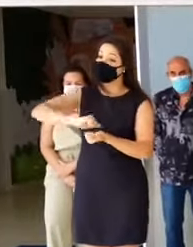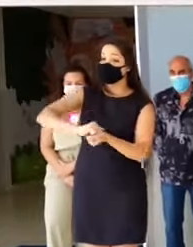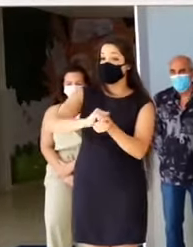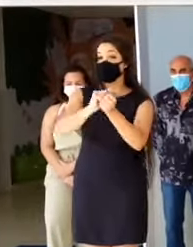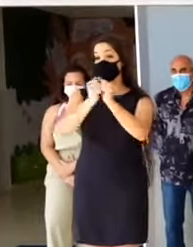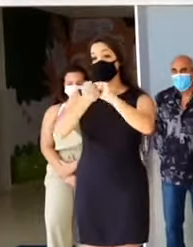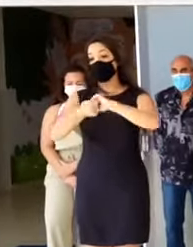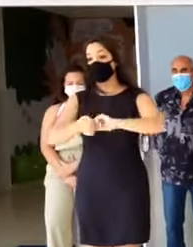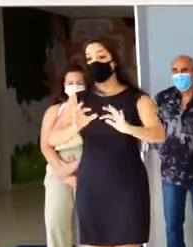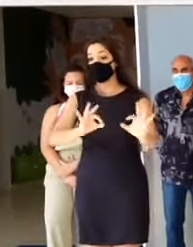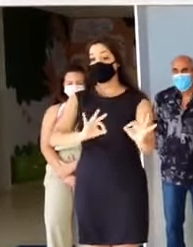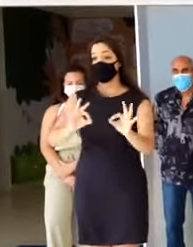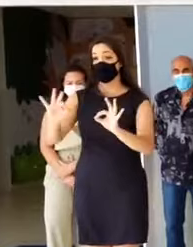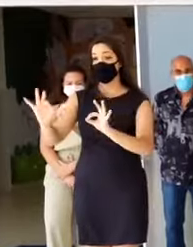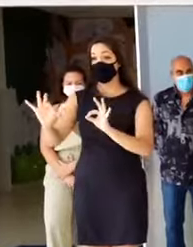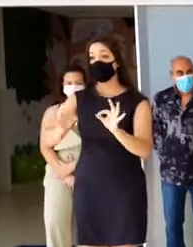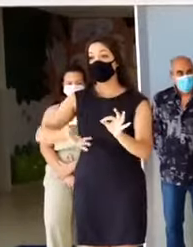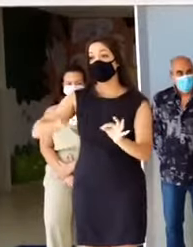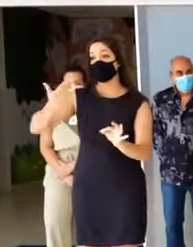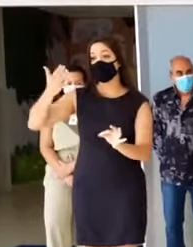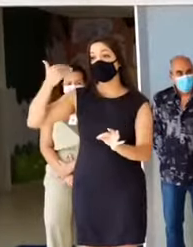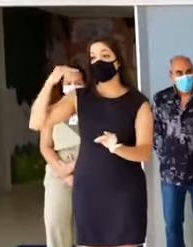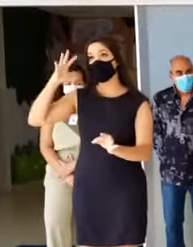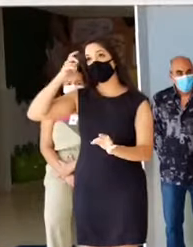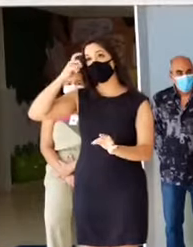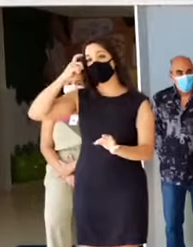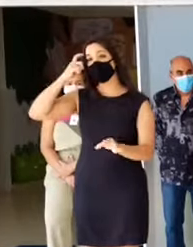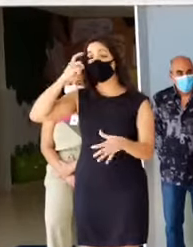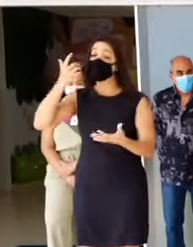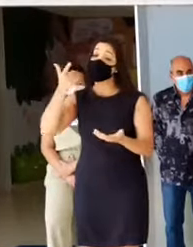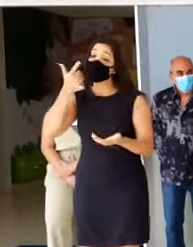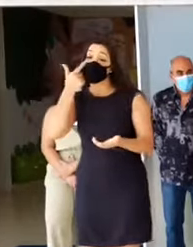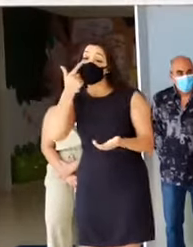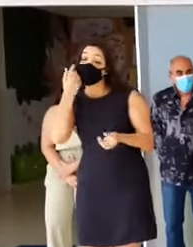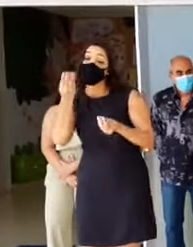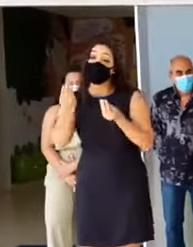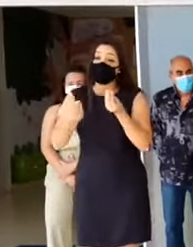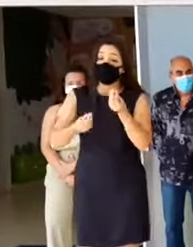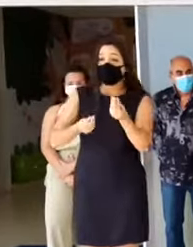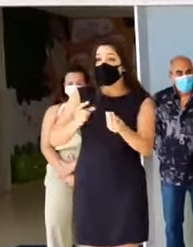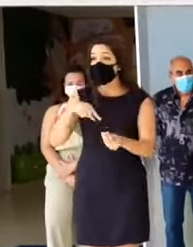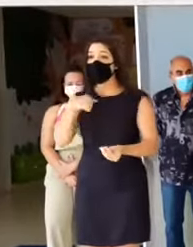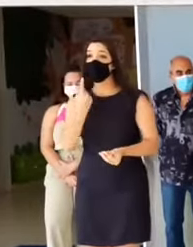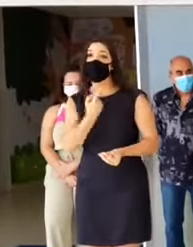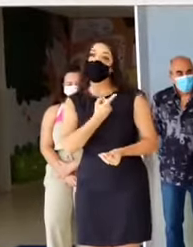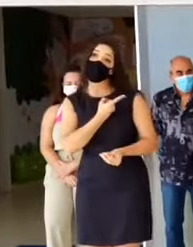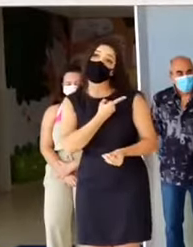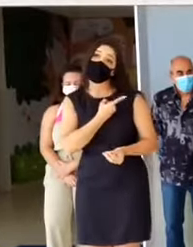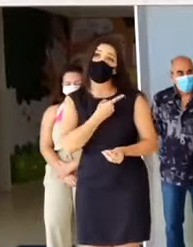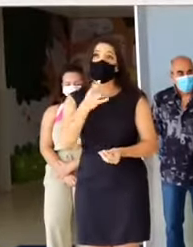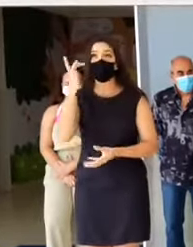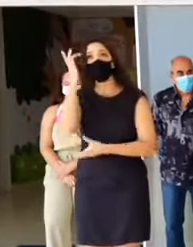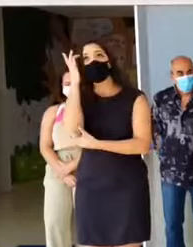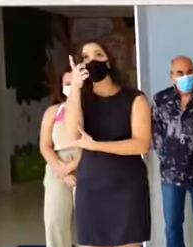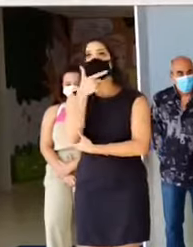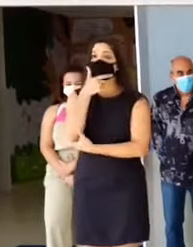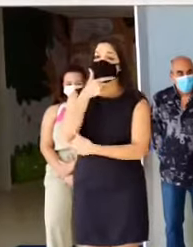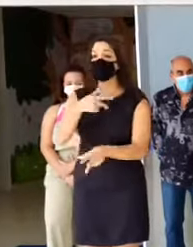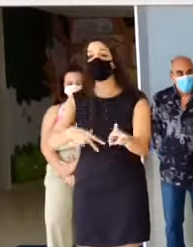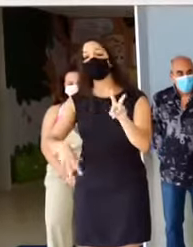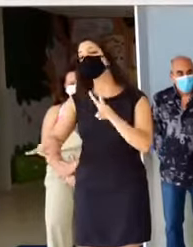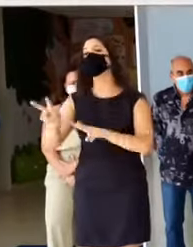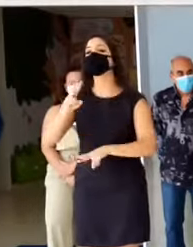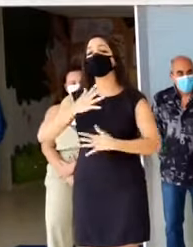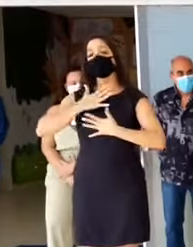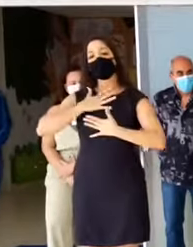do nosso planejamento inicial. E vamos ver como nós vamos amadurecer com